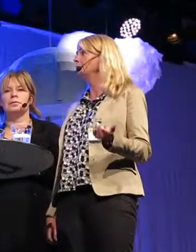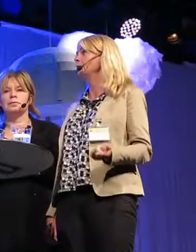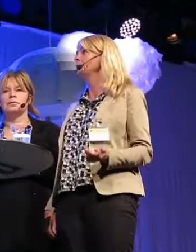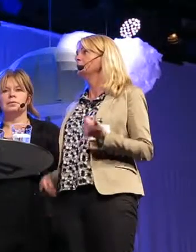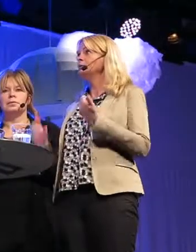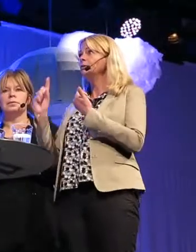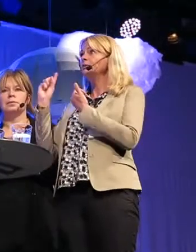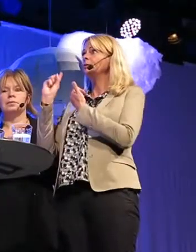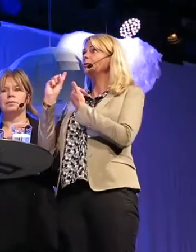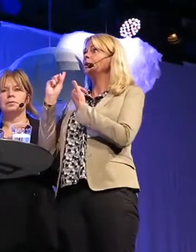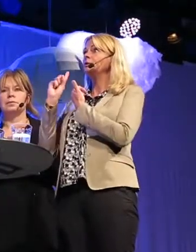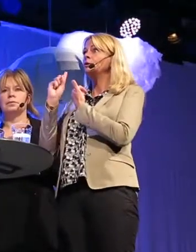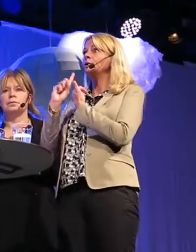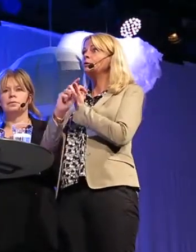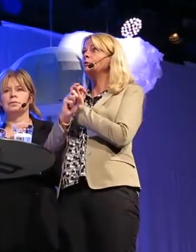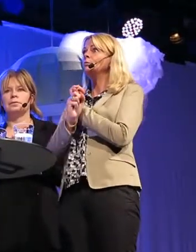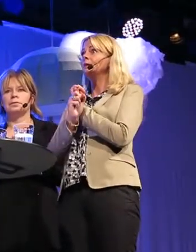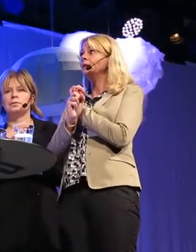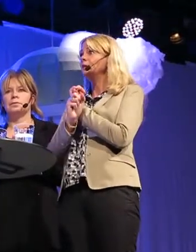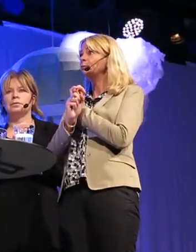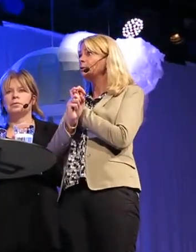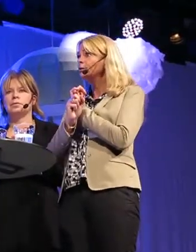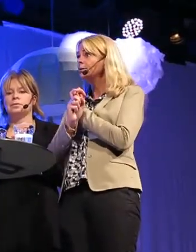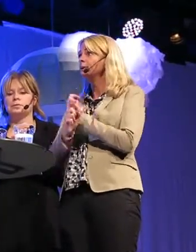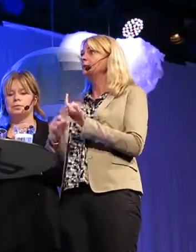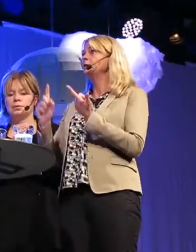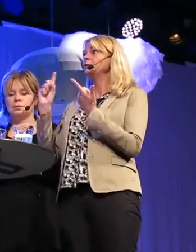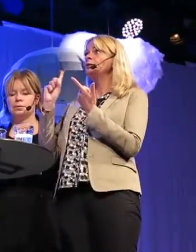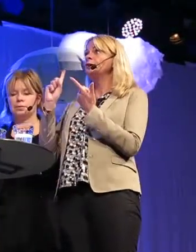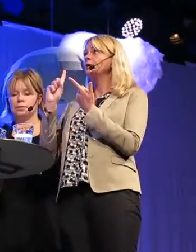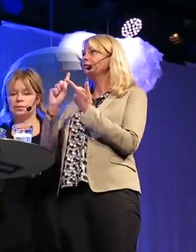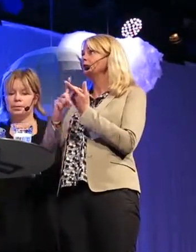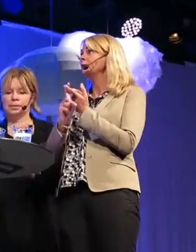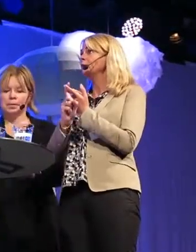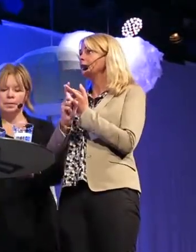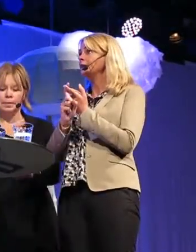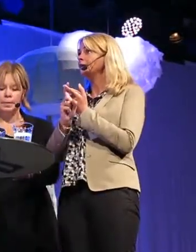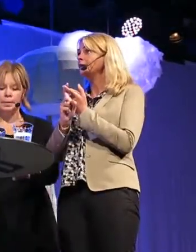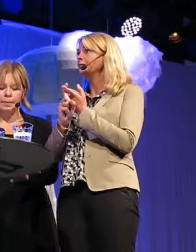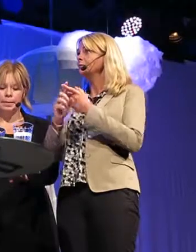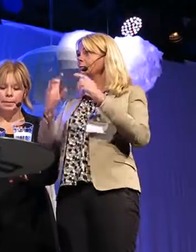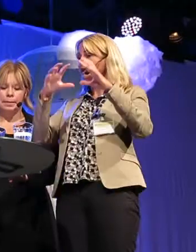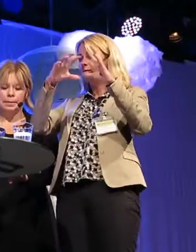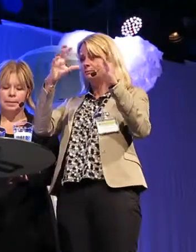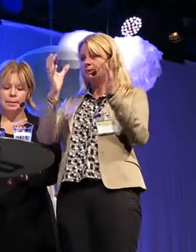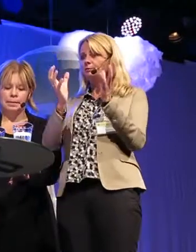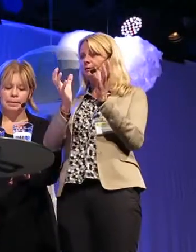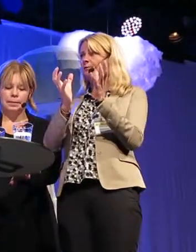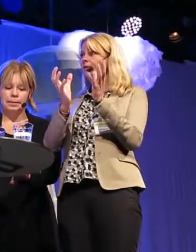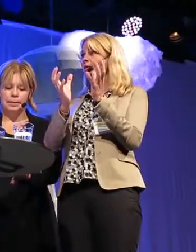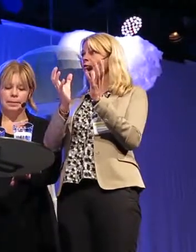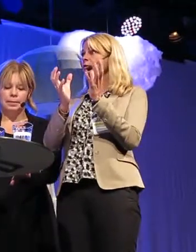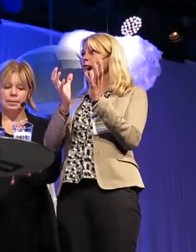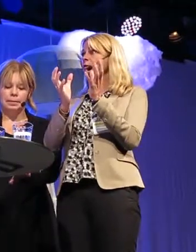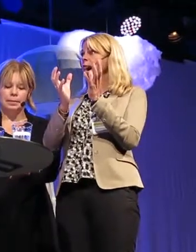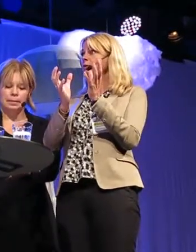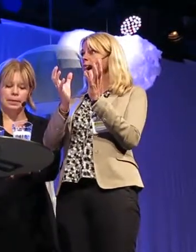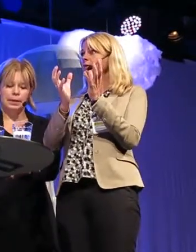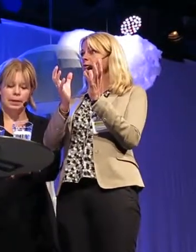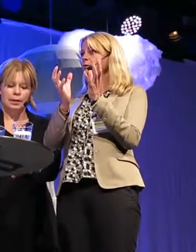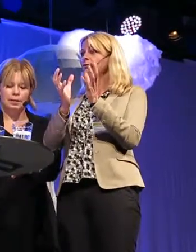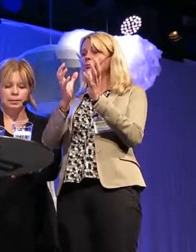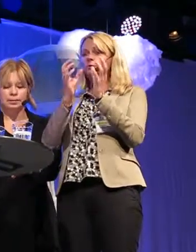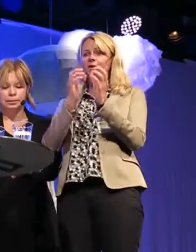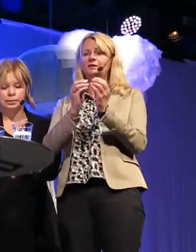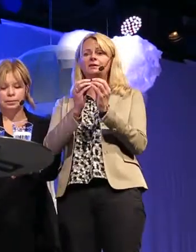och tandolja. Någonting som ger nya jobb i glesbygd. Det är nya affärsmöjligheter, de här fabrikerna som vi har